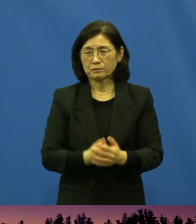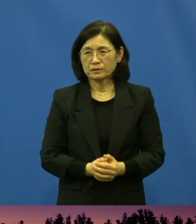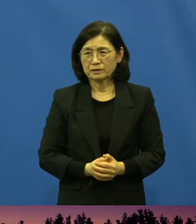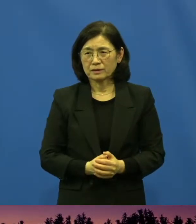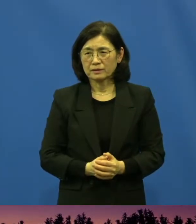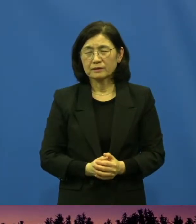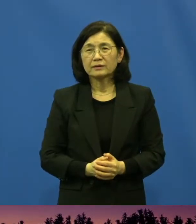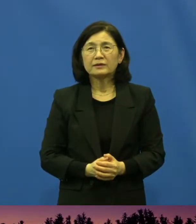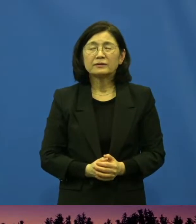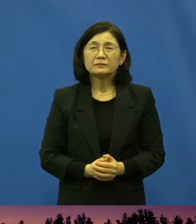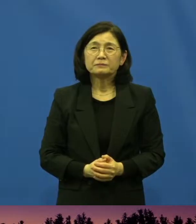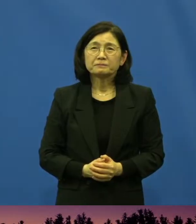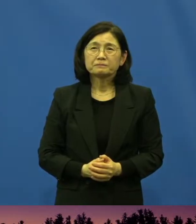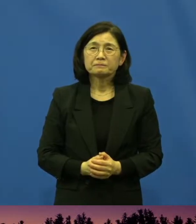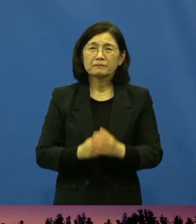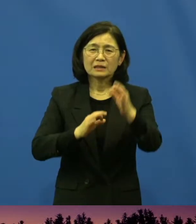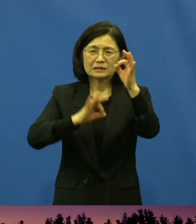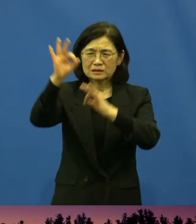문제예요.